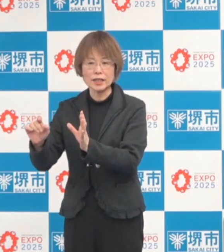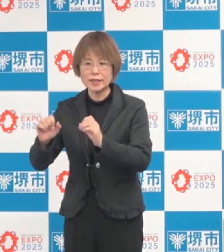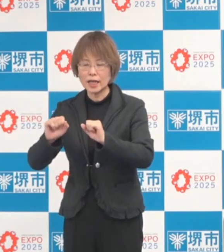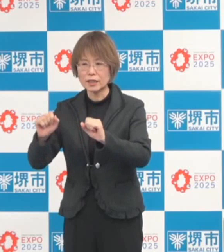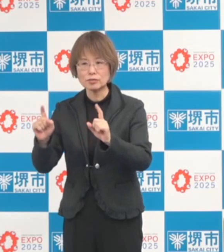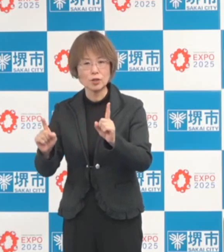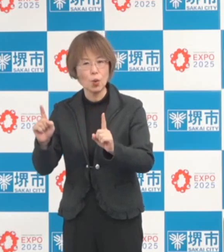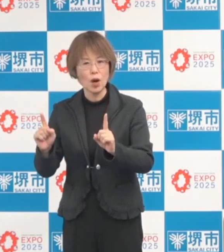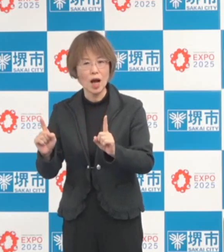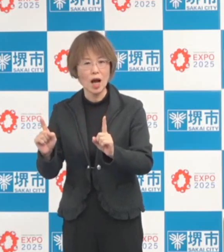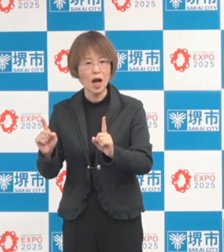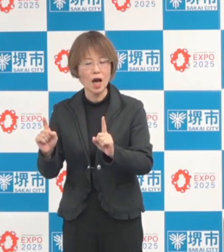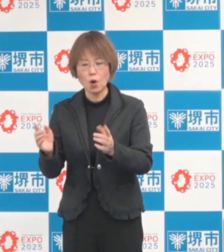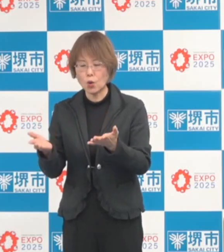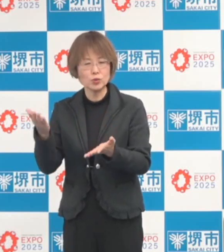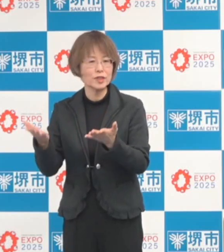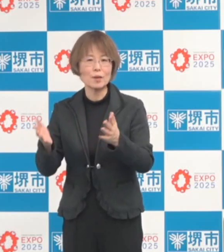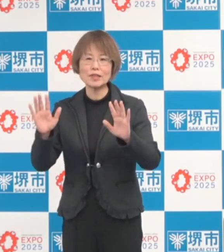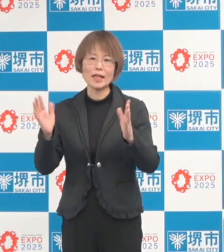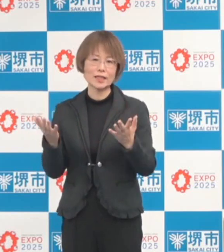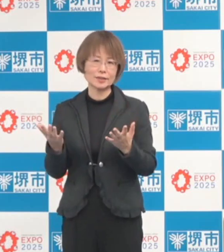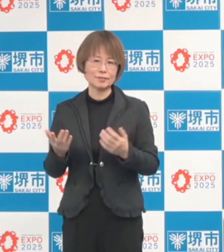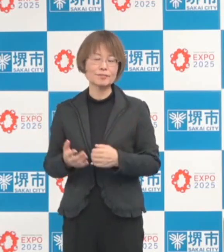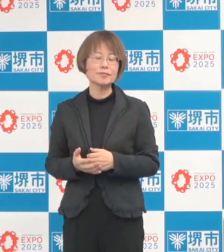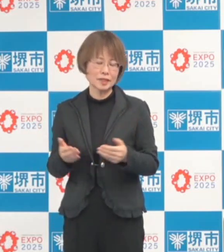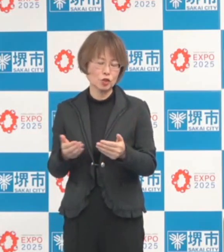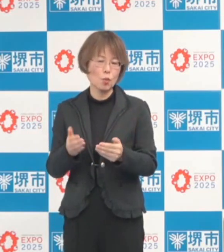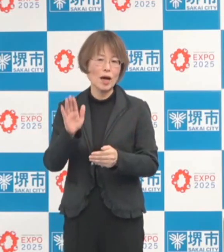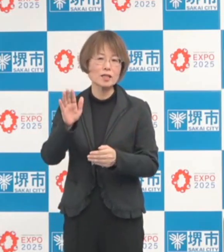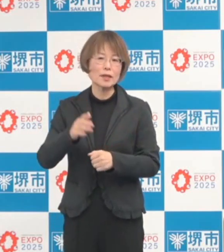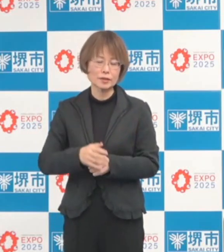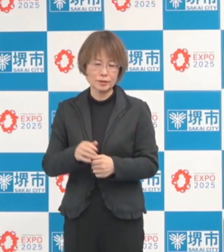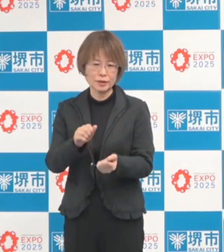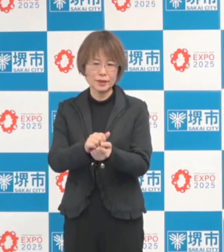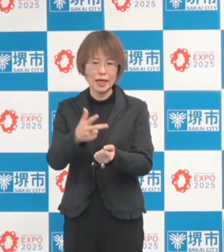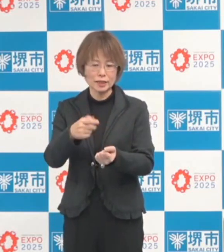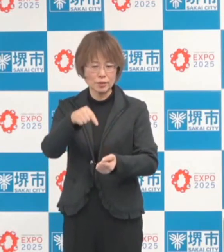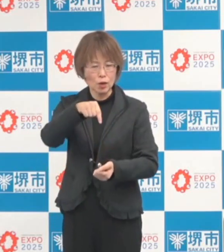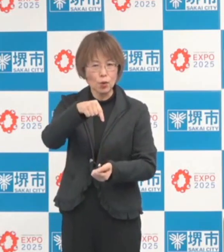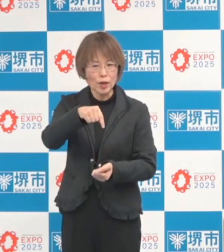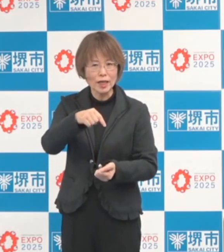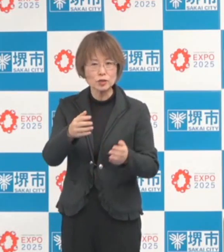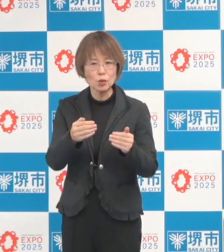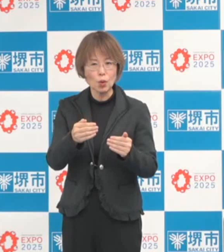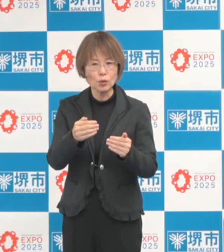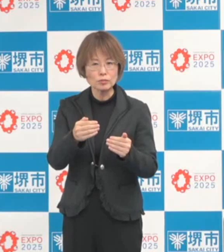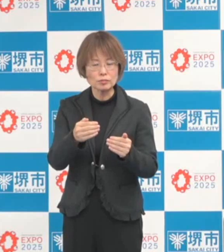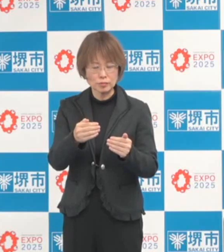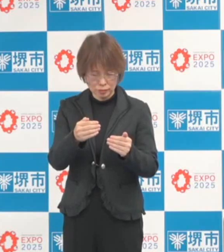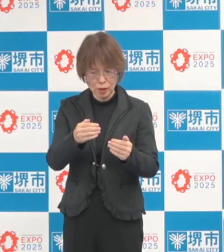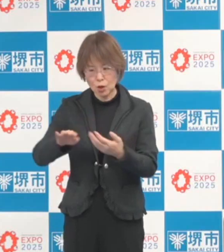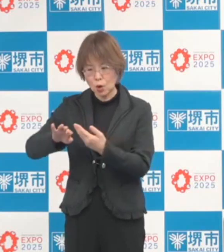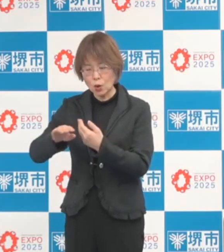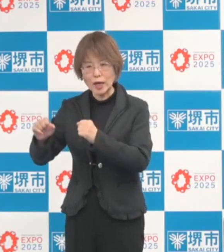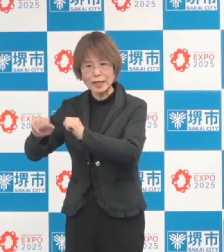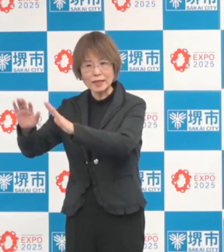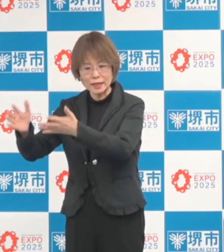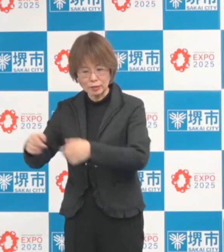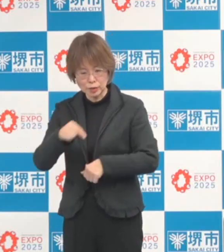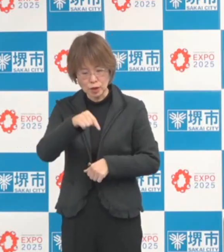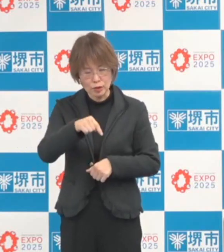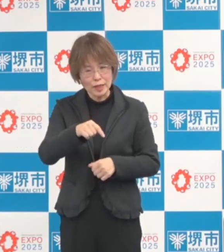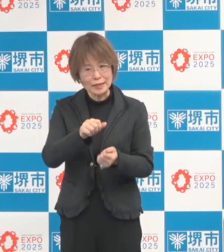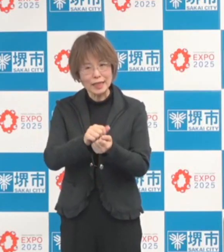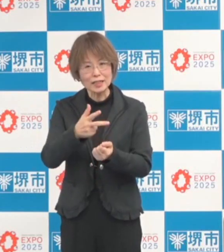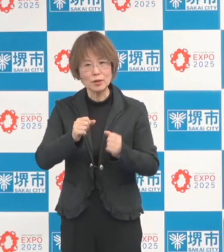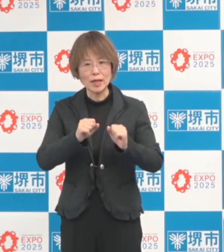まで比べていない事業もあります。まあ、堺市がこれは行うべきだということに関しては、他がやってなくても先進的に行うことも多